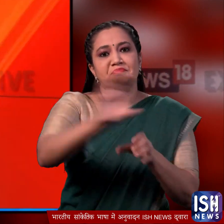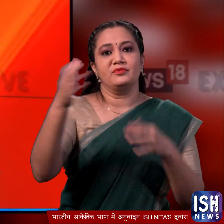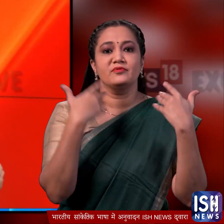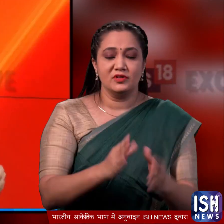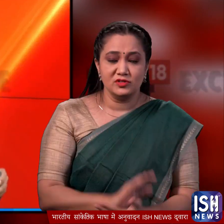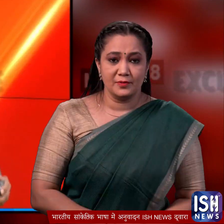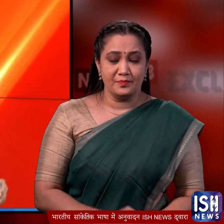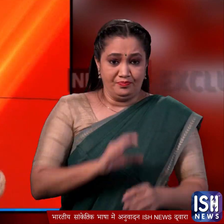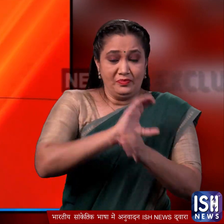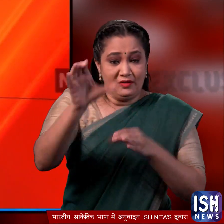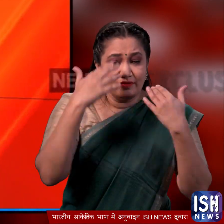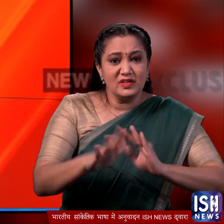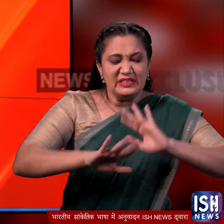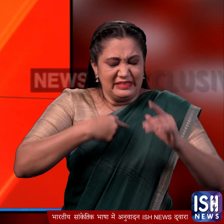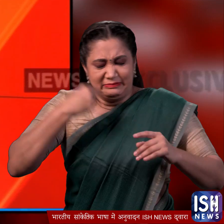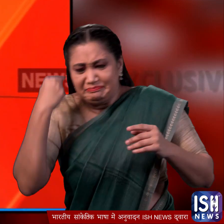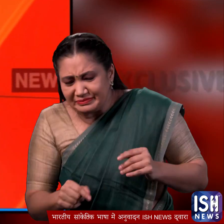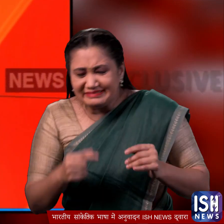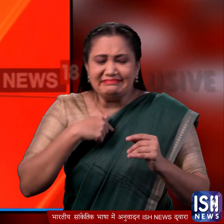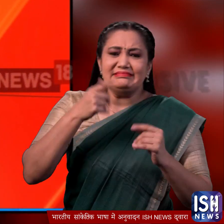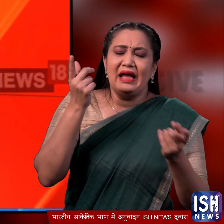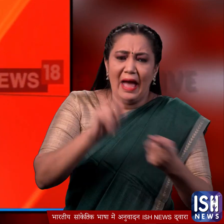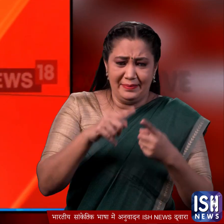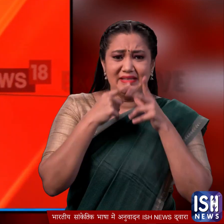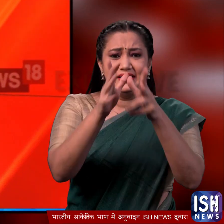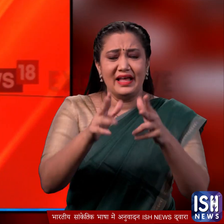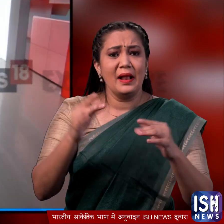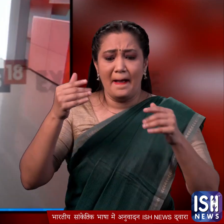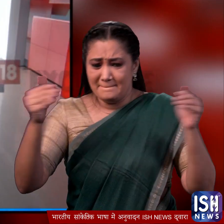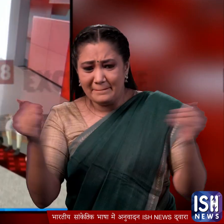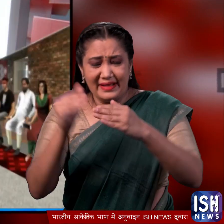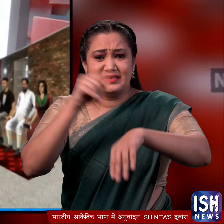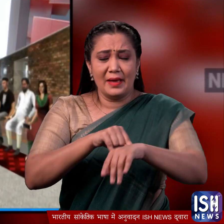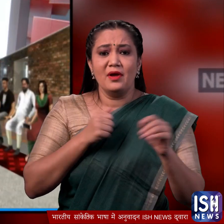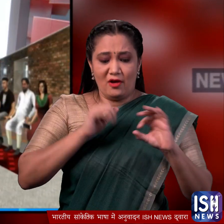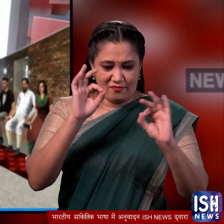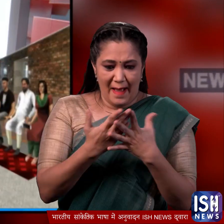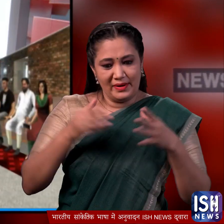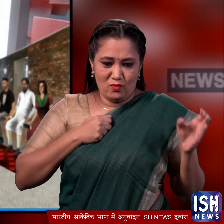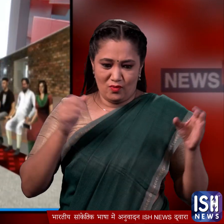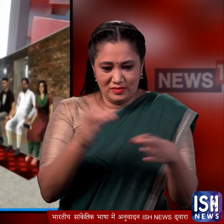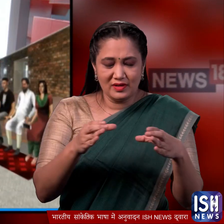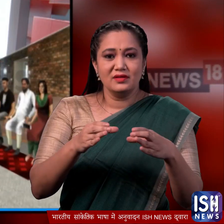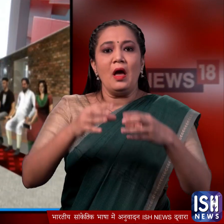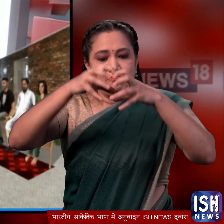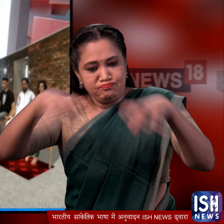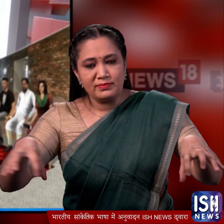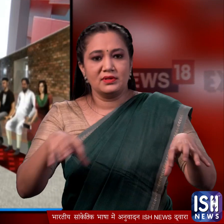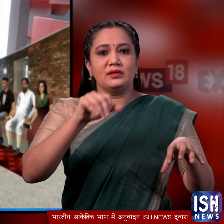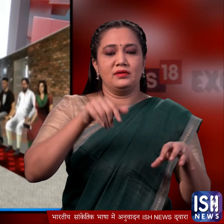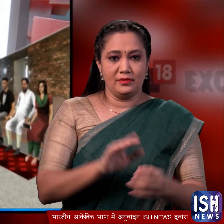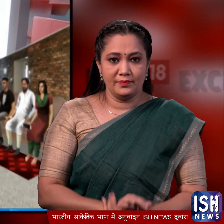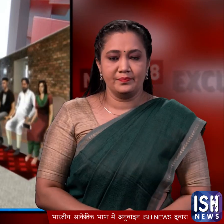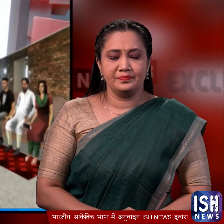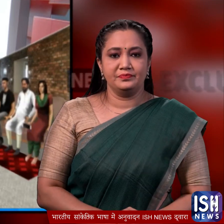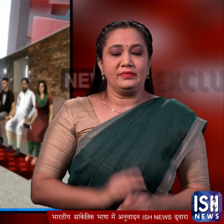दिया। लेकिन कार्रवाई के बाद उन्होंने इस चूक पर विस्तार से सफाई दी और दावा किया कि मैच देखते वक्त उन्होंने घर के लोगों को 2 टीमों